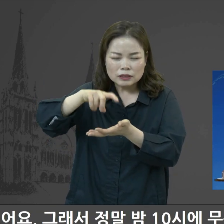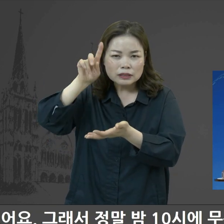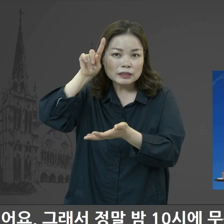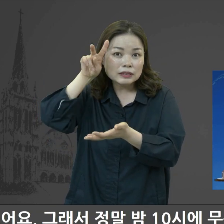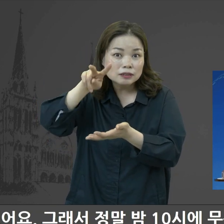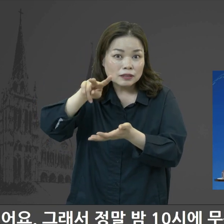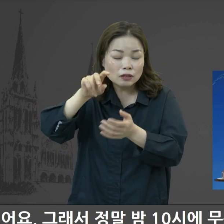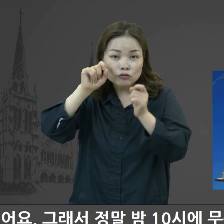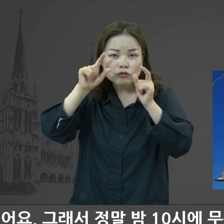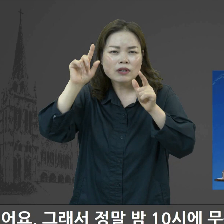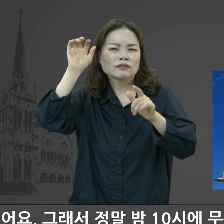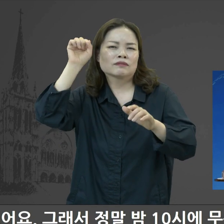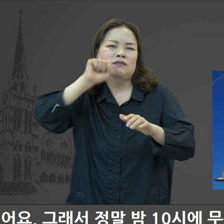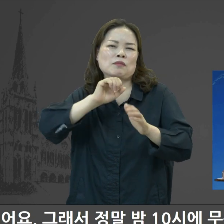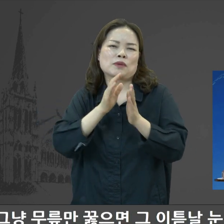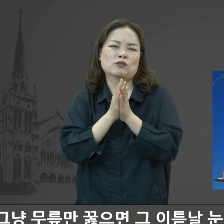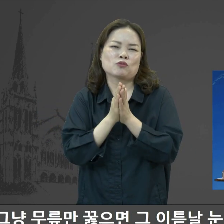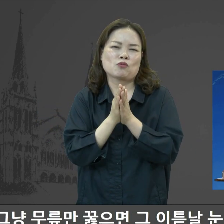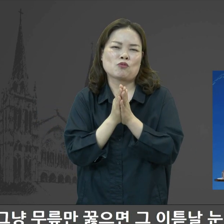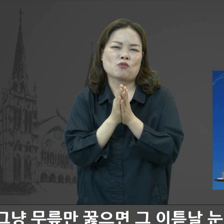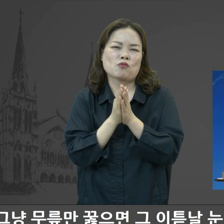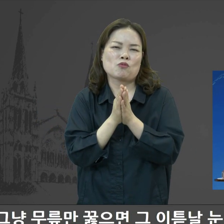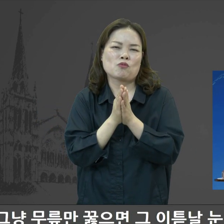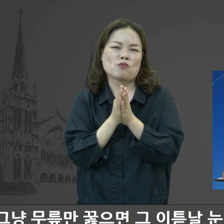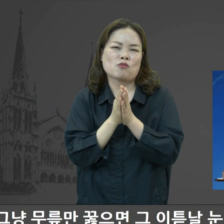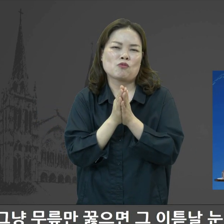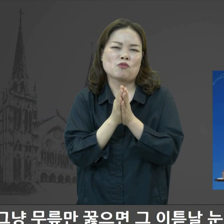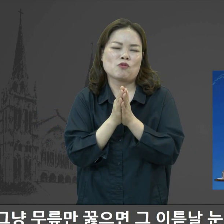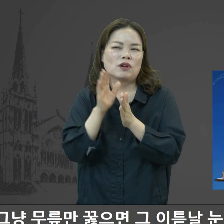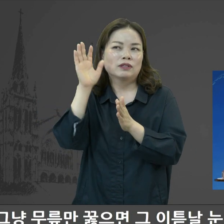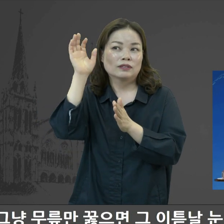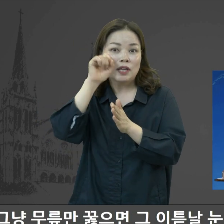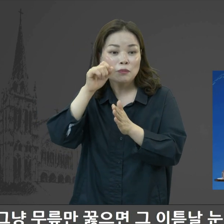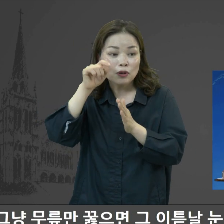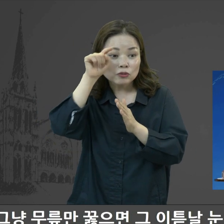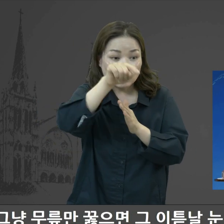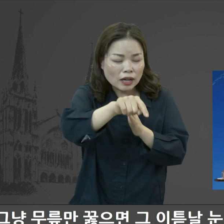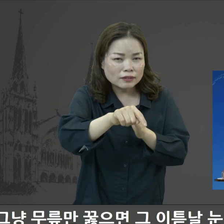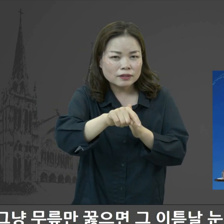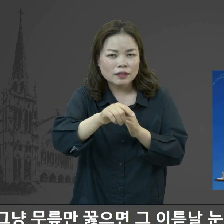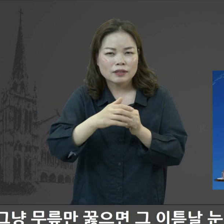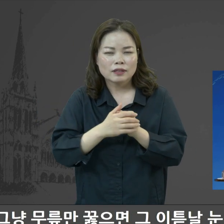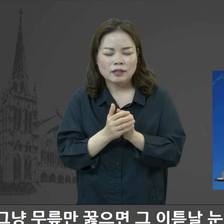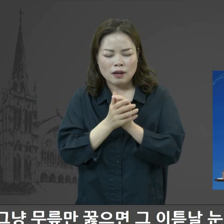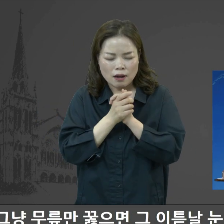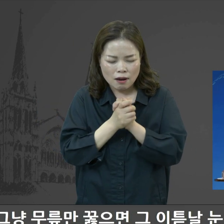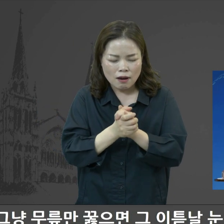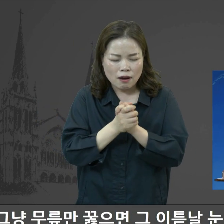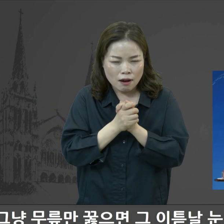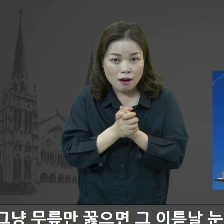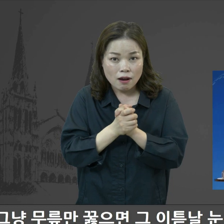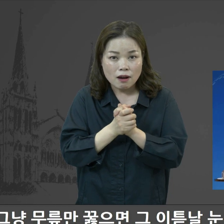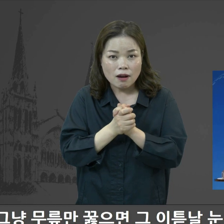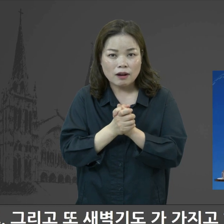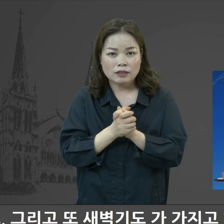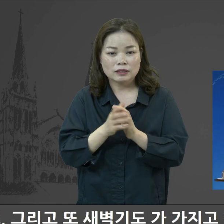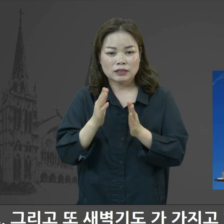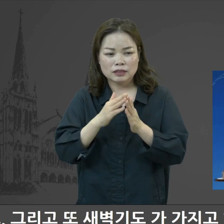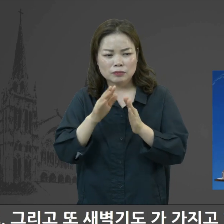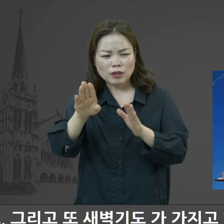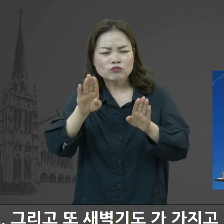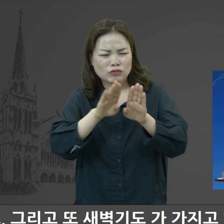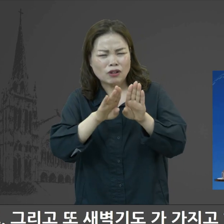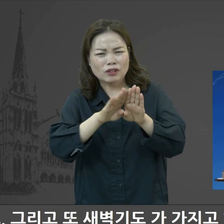눈 뜨면 새벽 기도 갈 시간이었어요. 그리고 또 새벽 기도 가가지고 한참을 이렇게 기도하다 보면은 사찰 집사님이 문